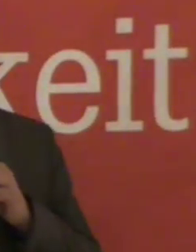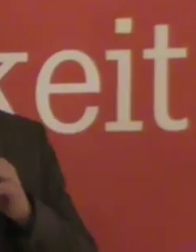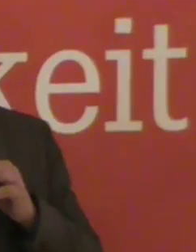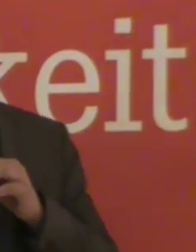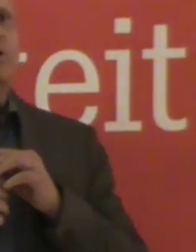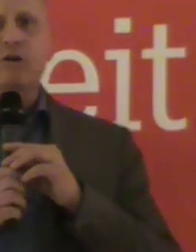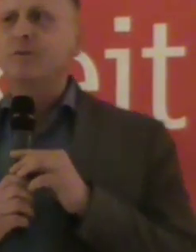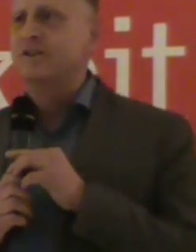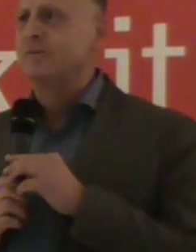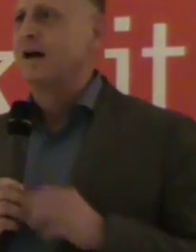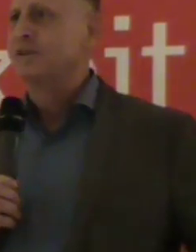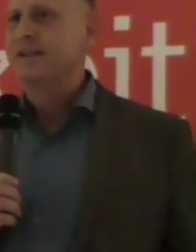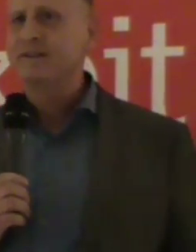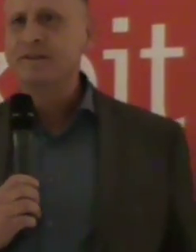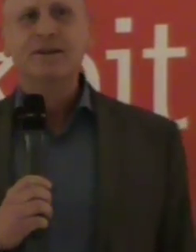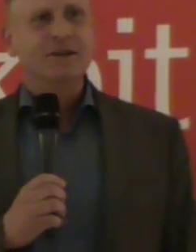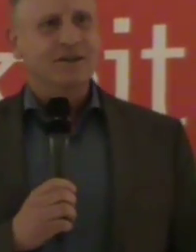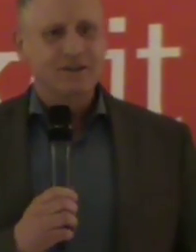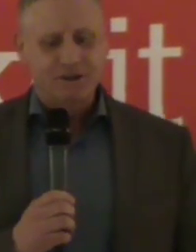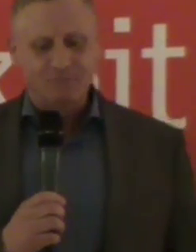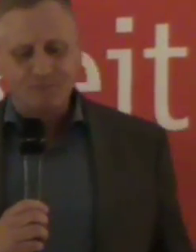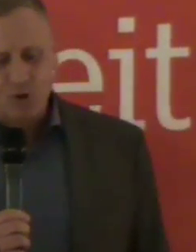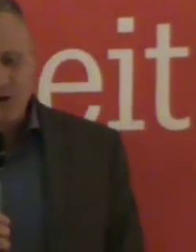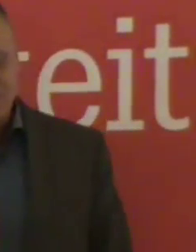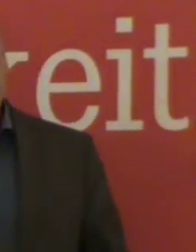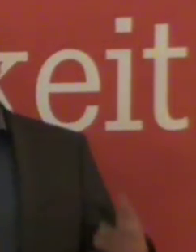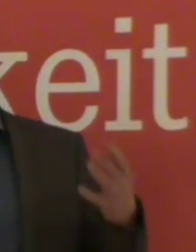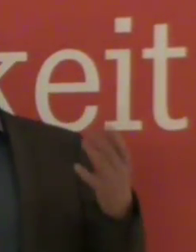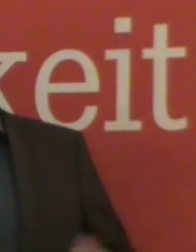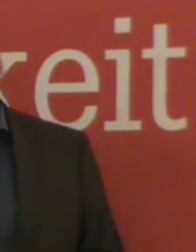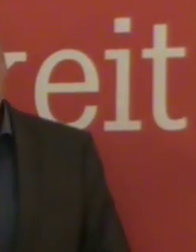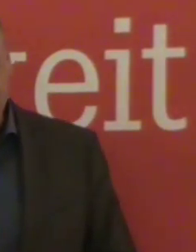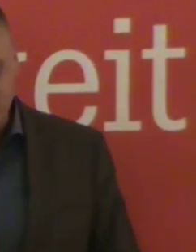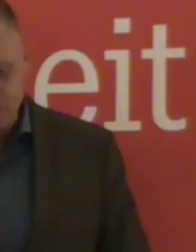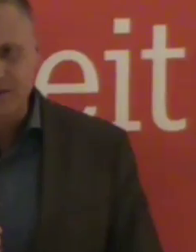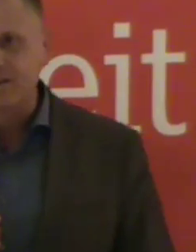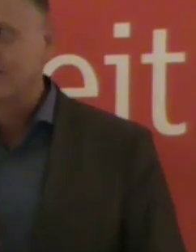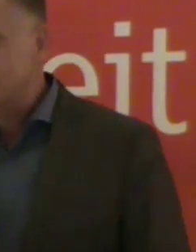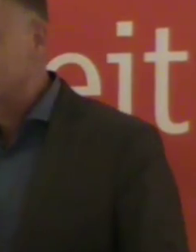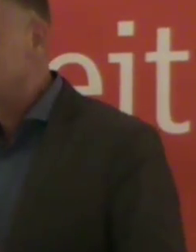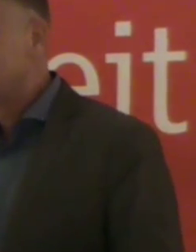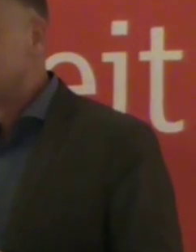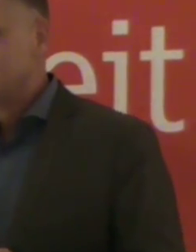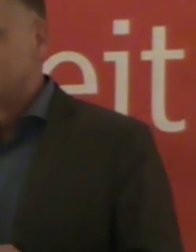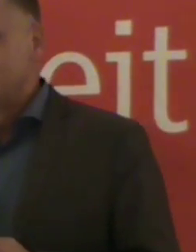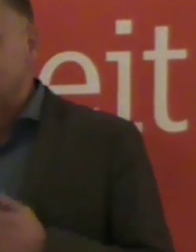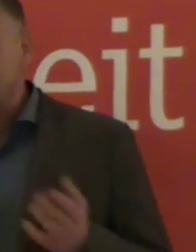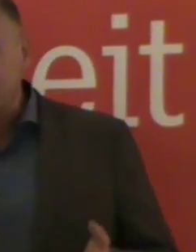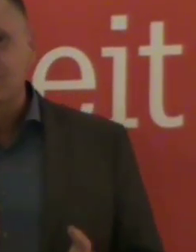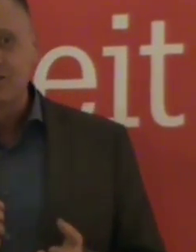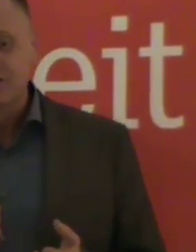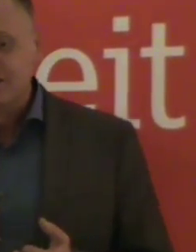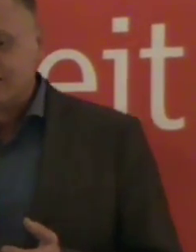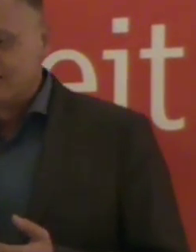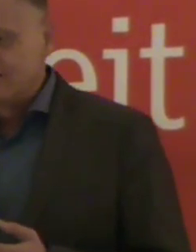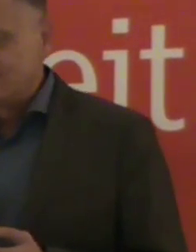So, jetzt höre ich aber auch oft mit diesem Namen genenne. Und sag mal, ich freue mich ganz herzlich, dass Sie da